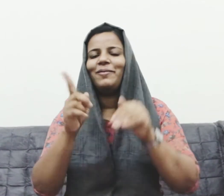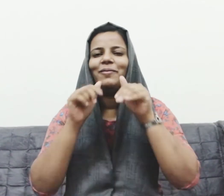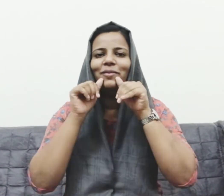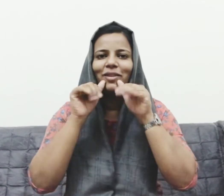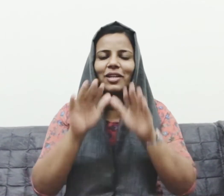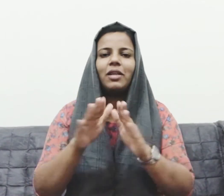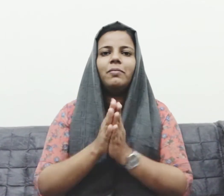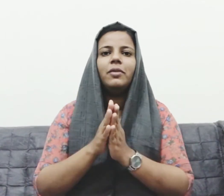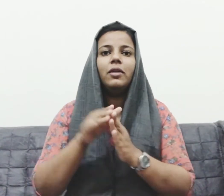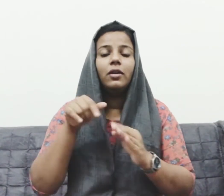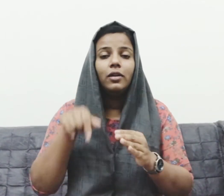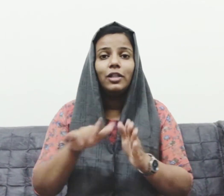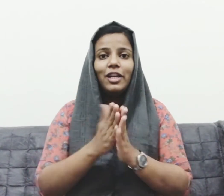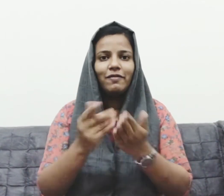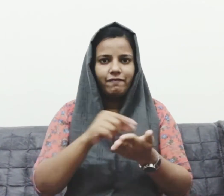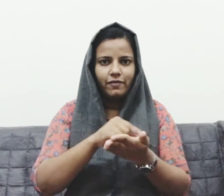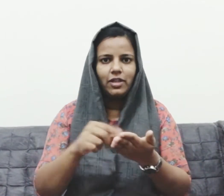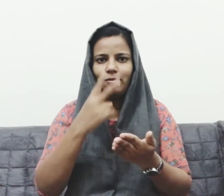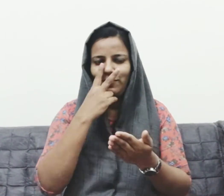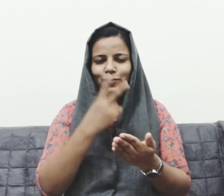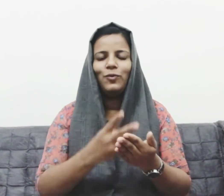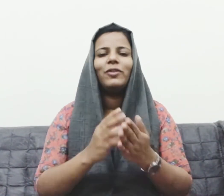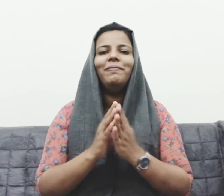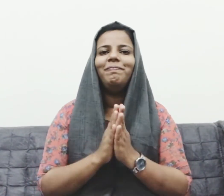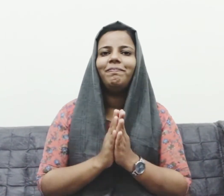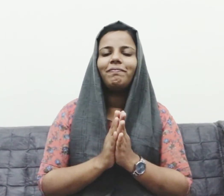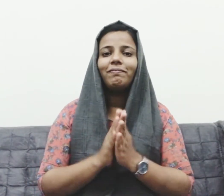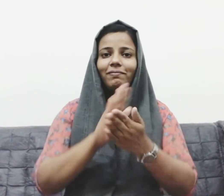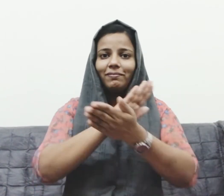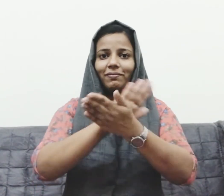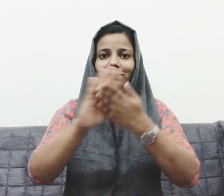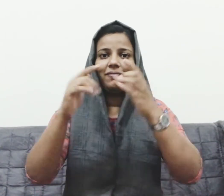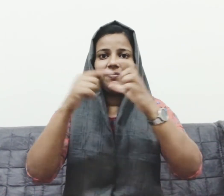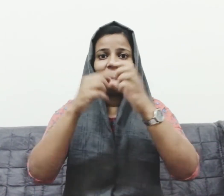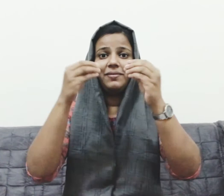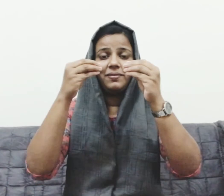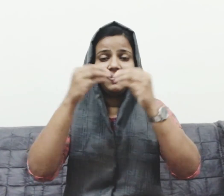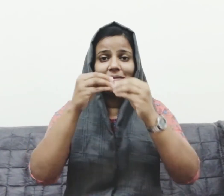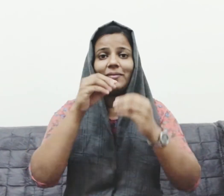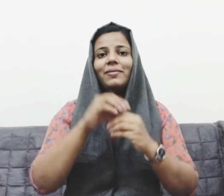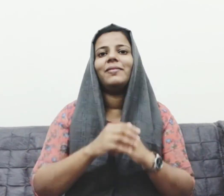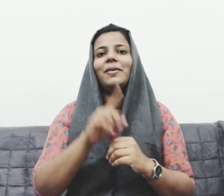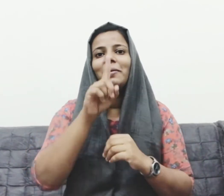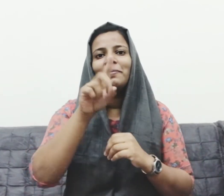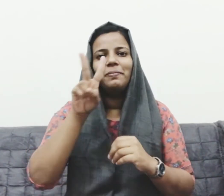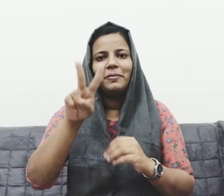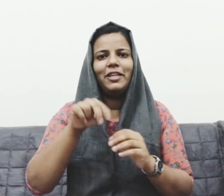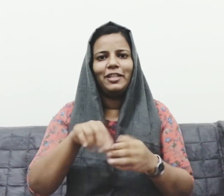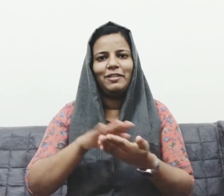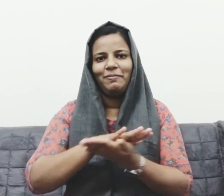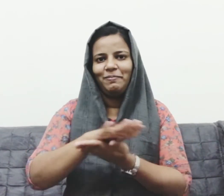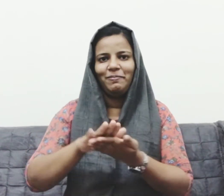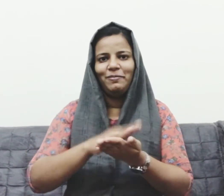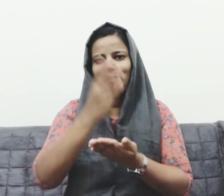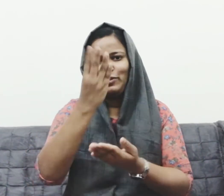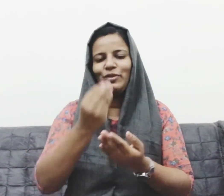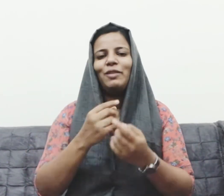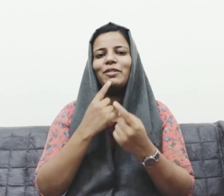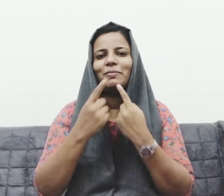അനുഗ്രഹിക്കട്ടെ. സ്തോത്രം. ഇന്നത്തെ കർത്താവിൻ്റെ വചനത്തിലേക്ക് നമുക്ക് പ്രവേശിക്കാം. എബ്രായ ലേഖനം 12-ാം അധ്യായത്തിൽ നിന്നാണ് പരിശുദ്ധാത്മാവ് ഇന്ന് നമ്മളോട് സംസാരിക്കുന്നത്.